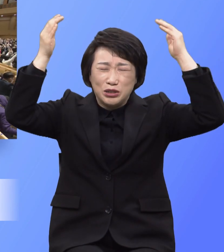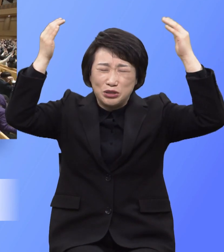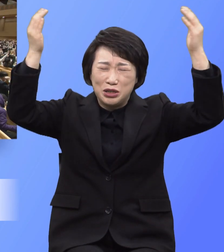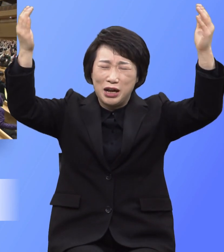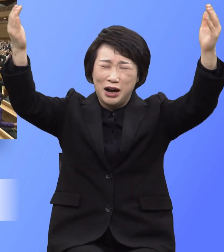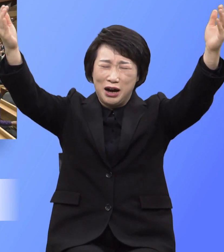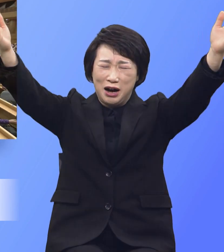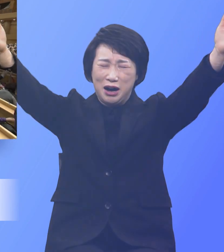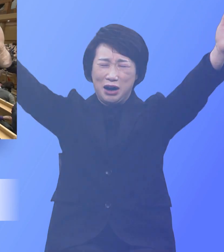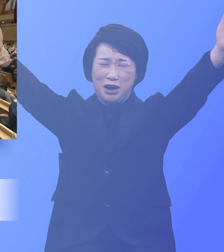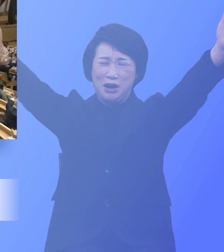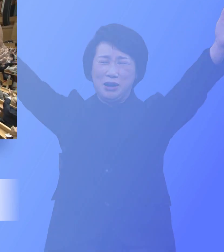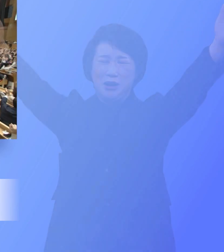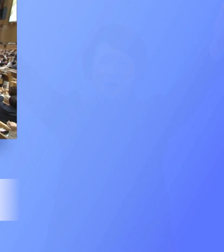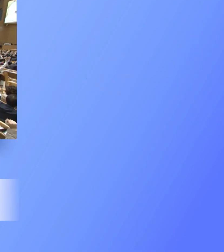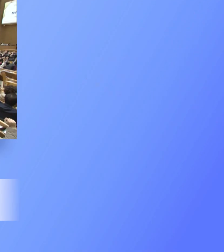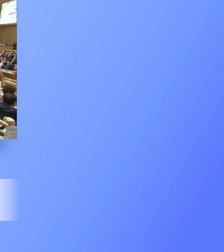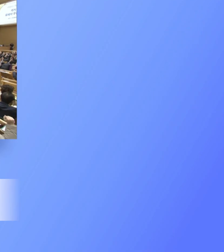주여 주여